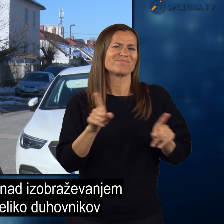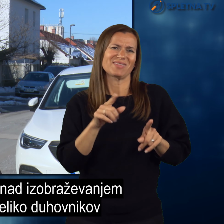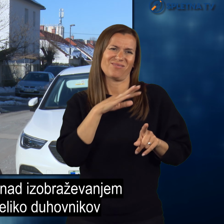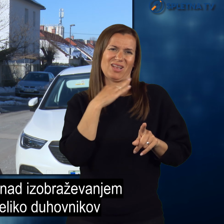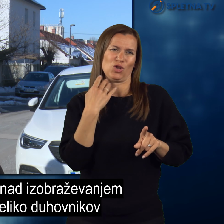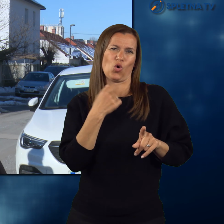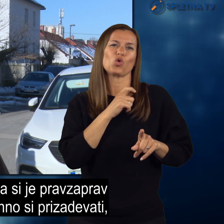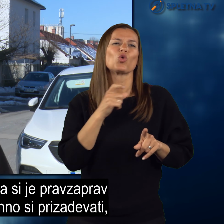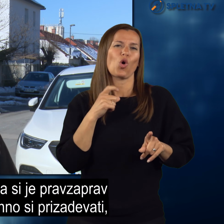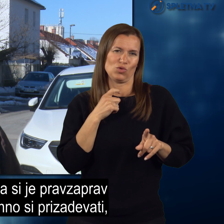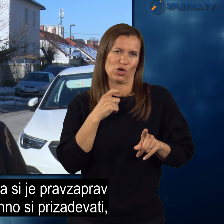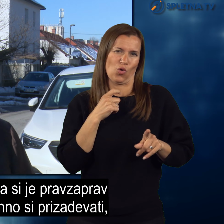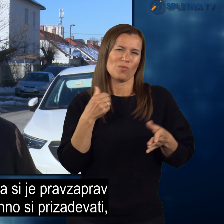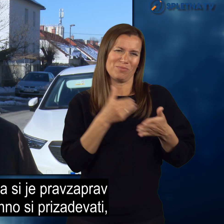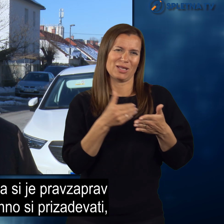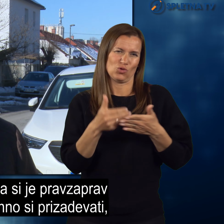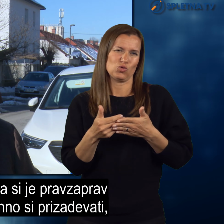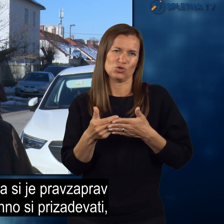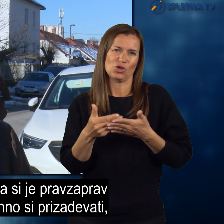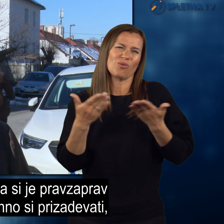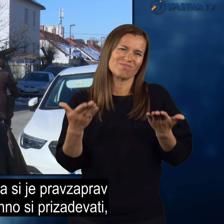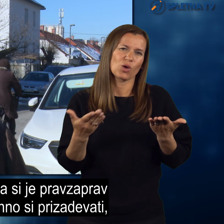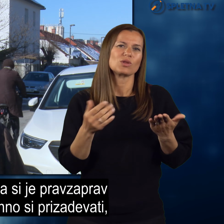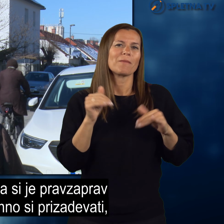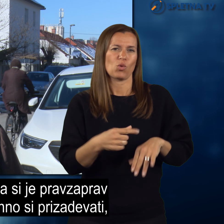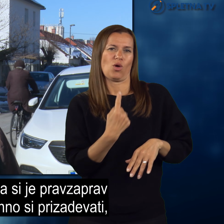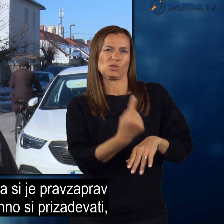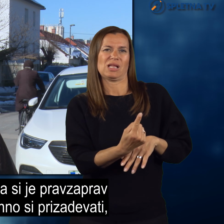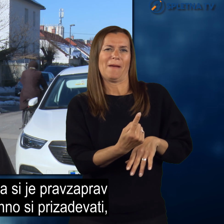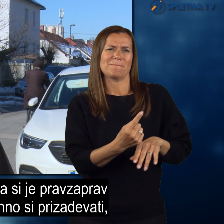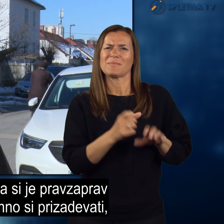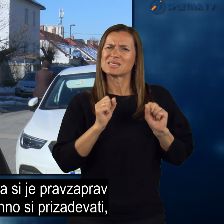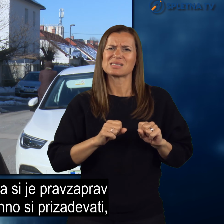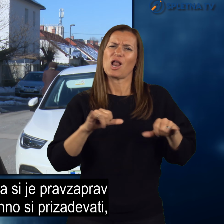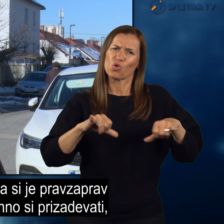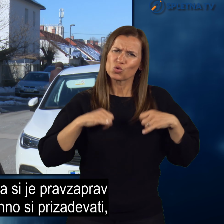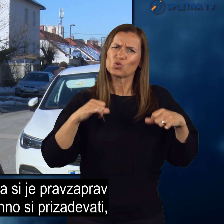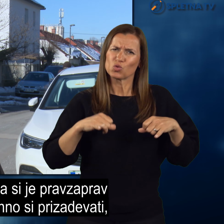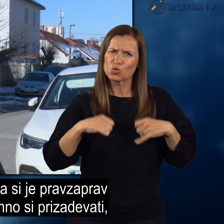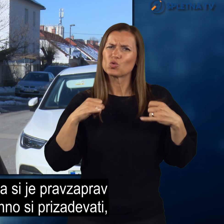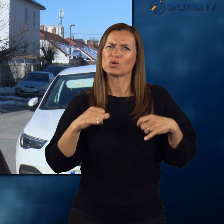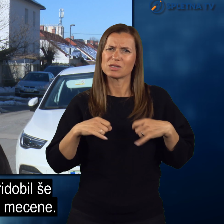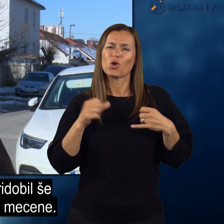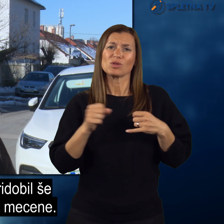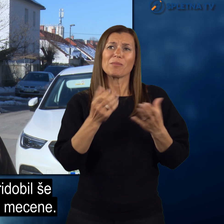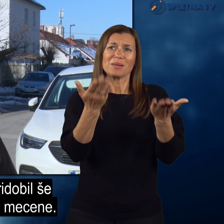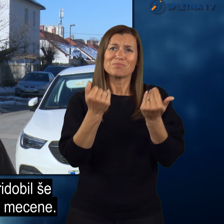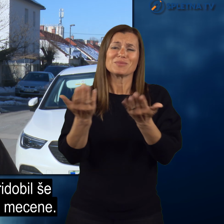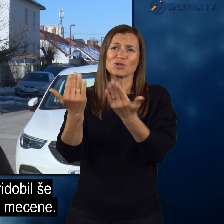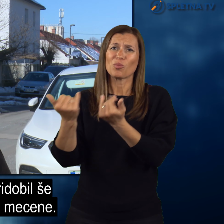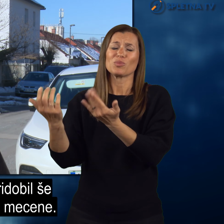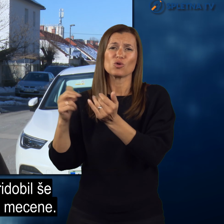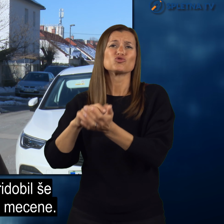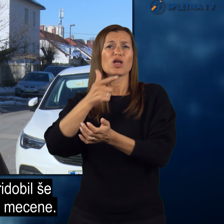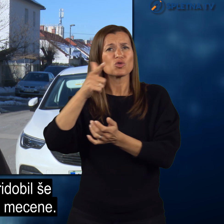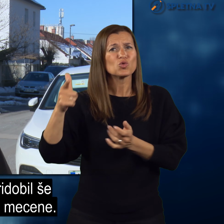veliko duhovnikov pridružilo. Tako da je pravzaprav sam moral nenehno si prizadevati, da bi pridobil še druge